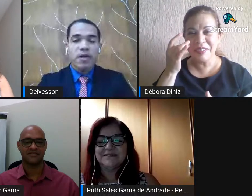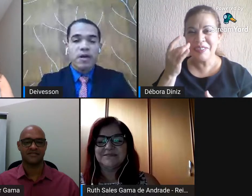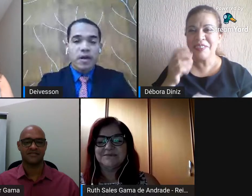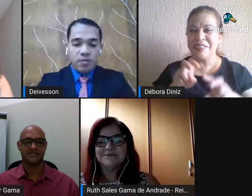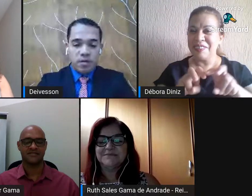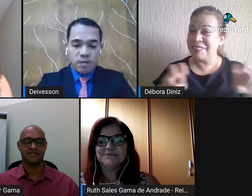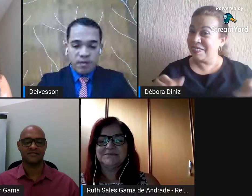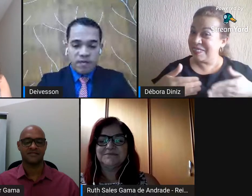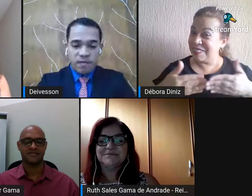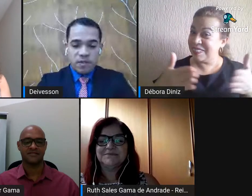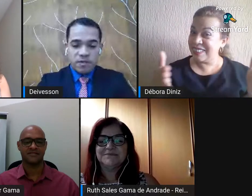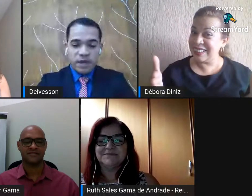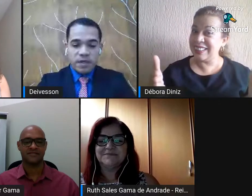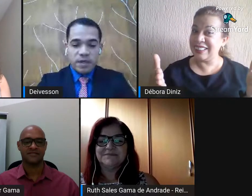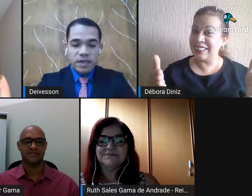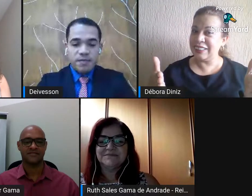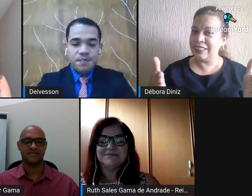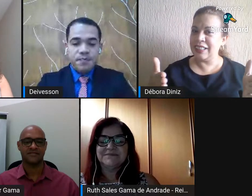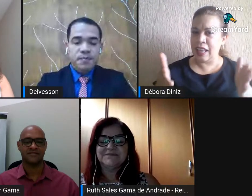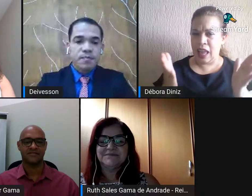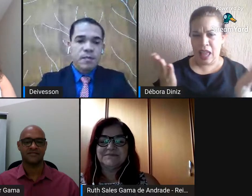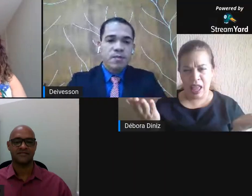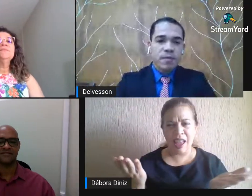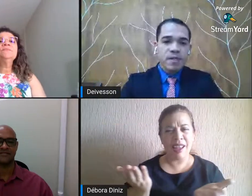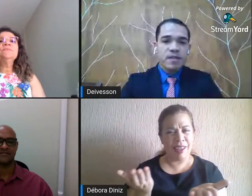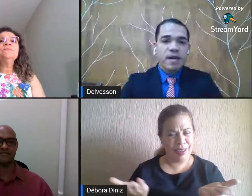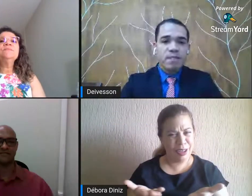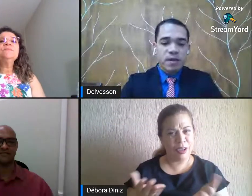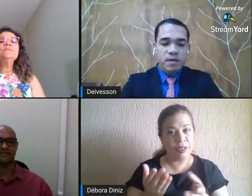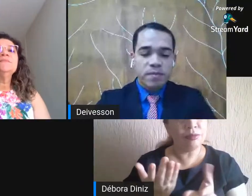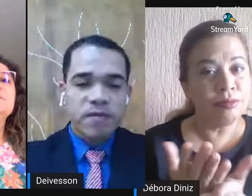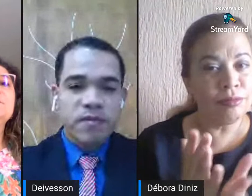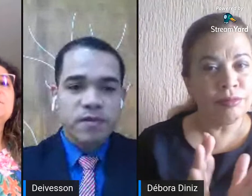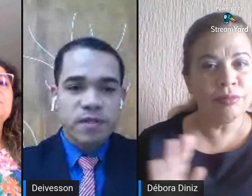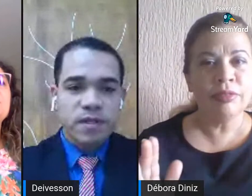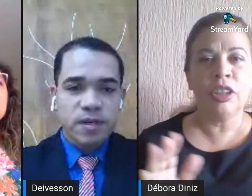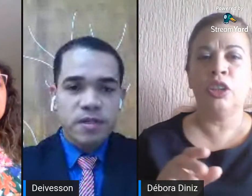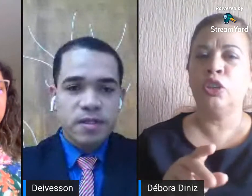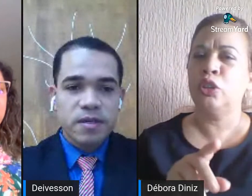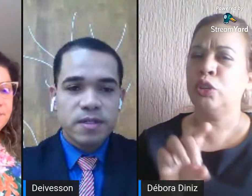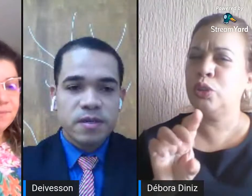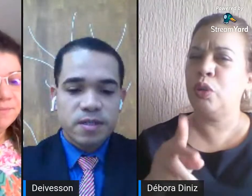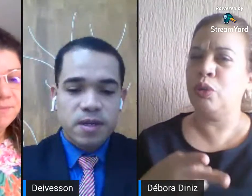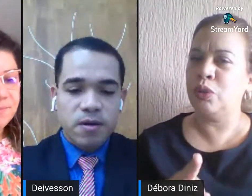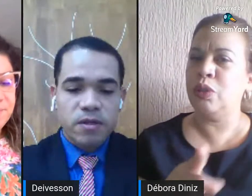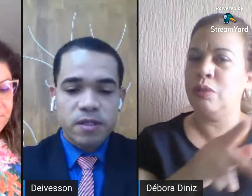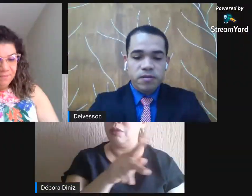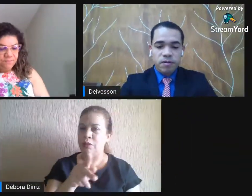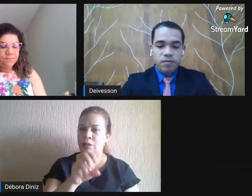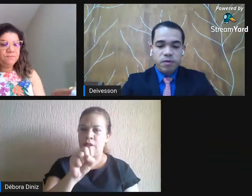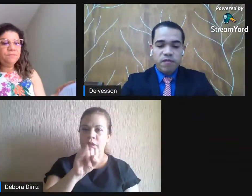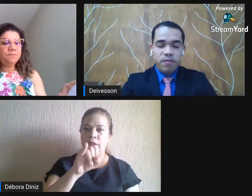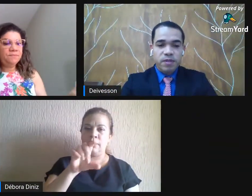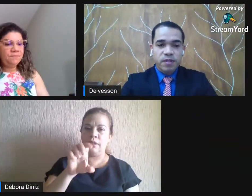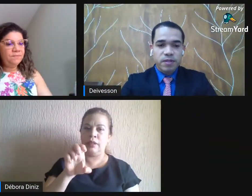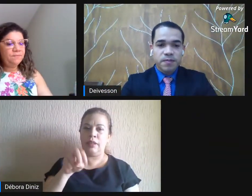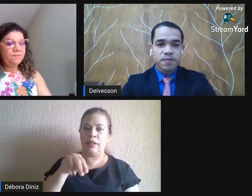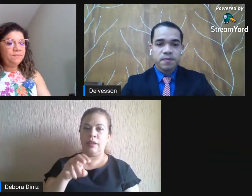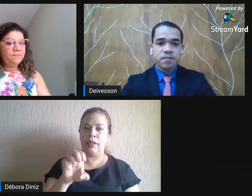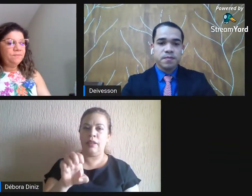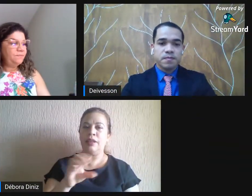abertura. Ao tempo que vamos desfazê-la, permanecerá apenas a professora Silene, coordenadora do